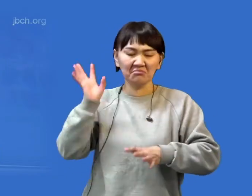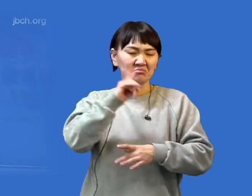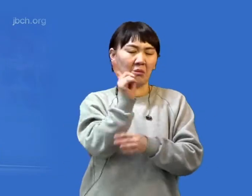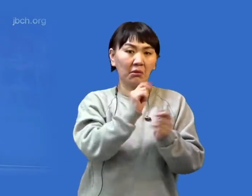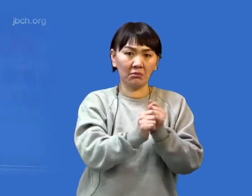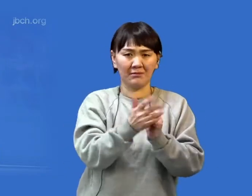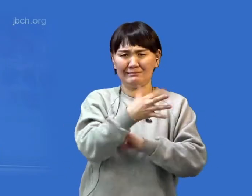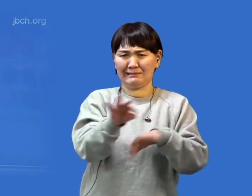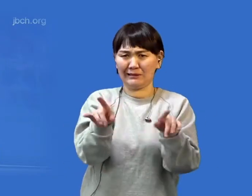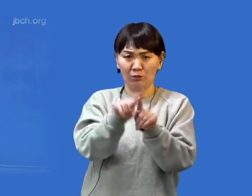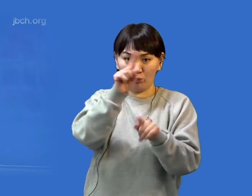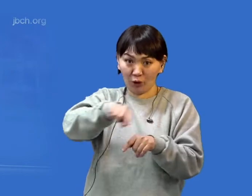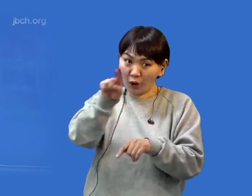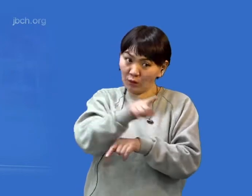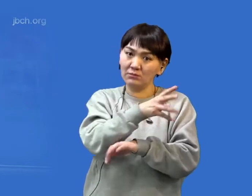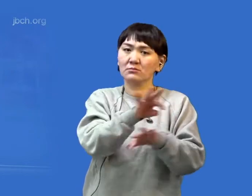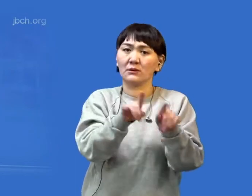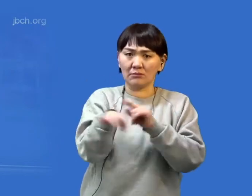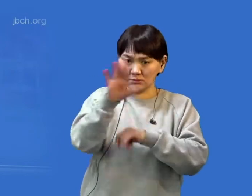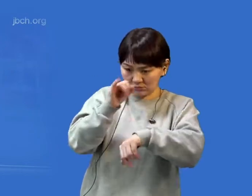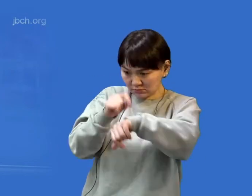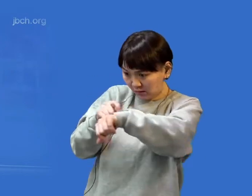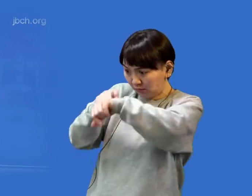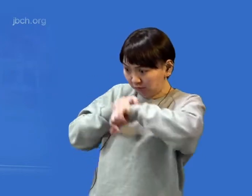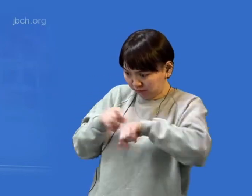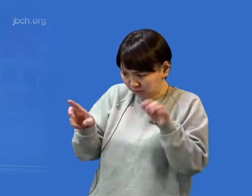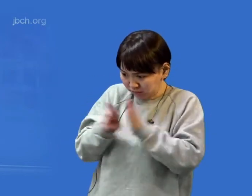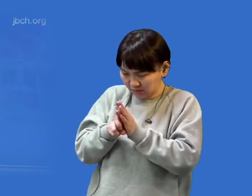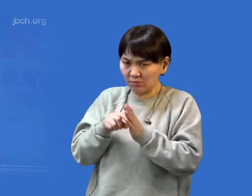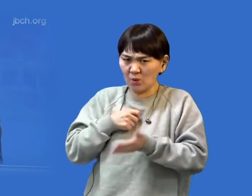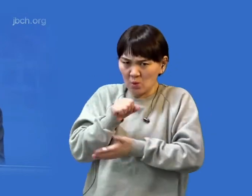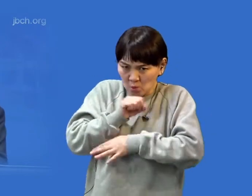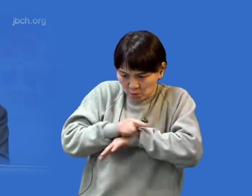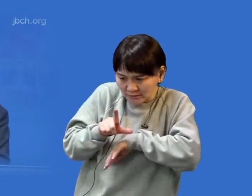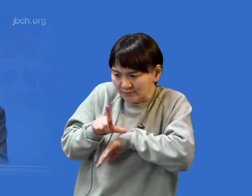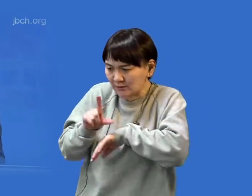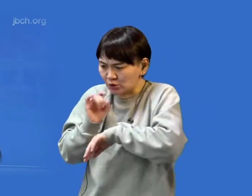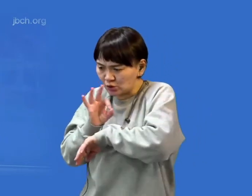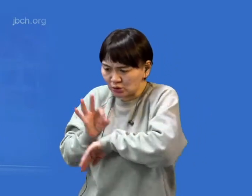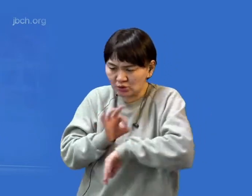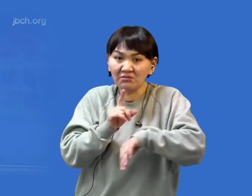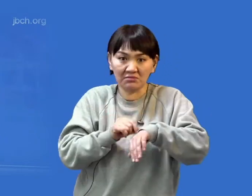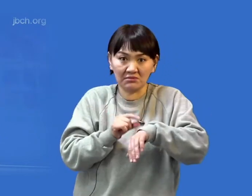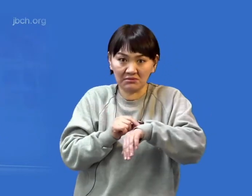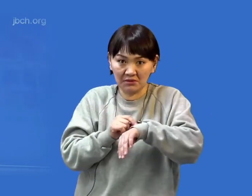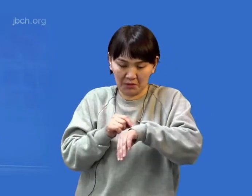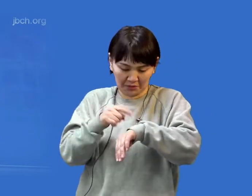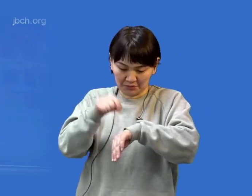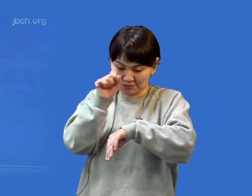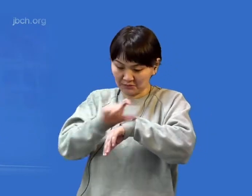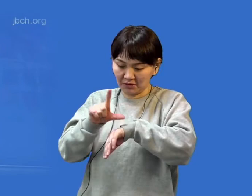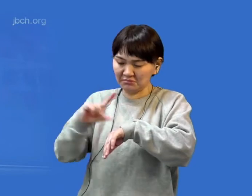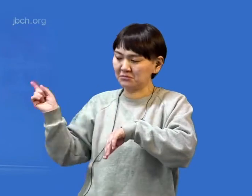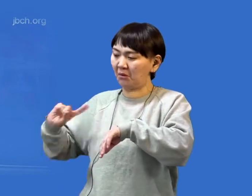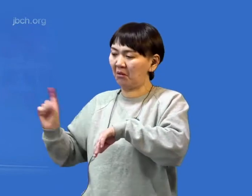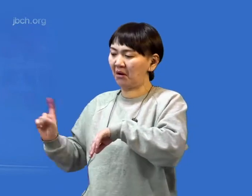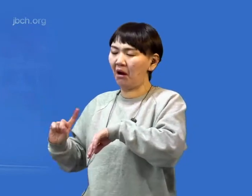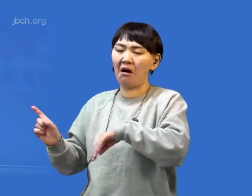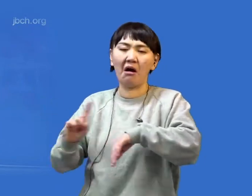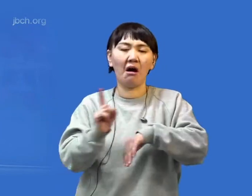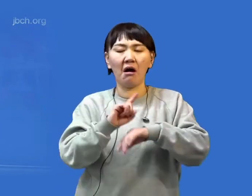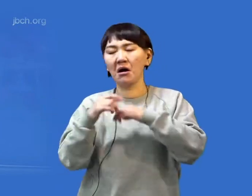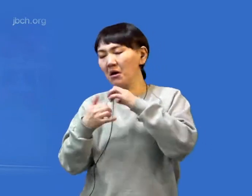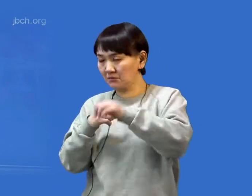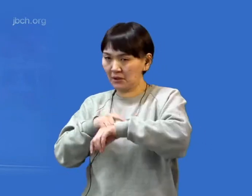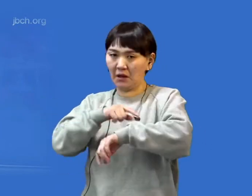аа. За тэгээд бас нэг чухал зүйл нь эд хөрөнгөний талаарх өөрийгөө захирах байдал. өнгөрсөн